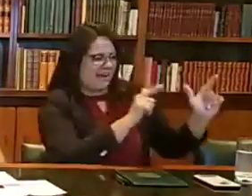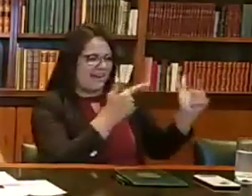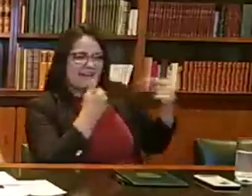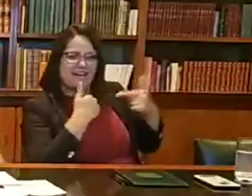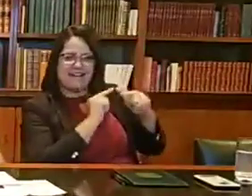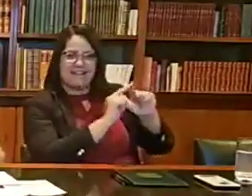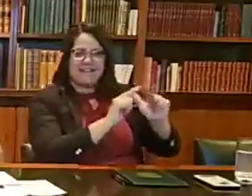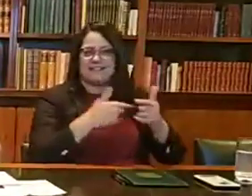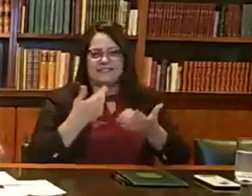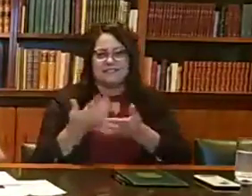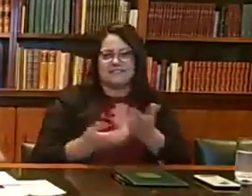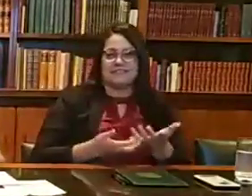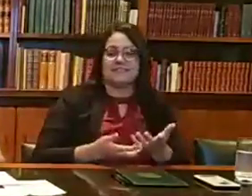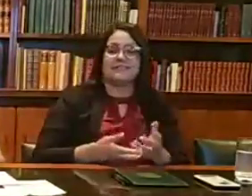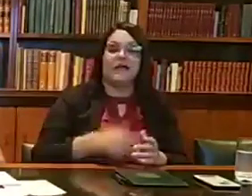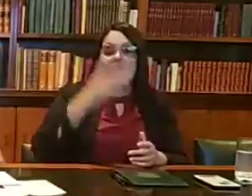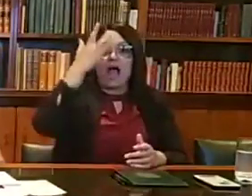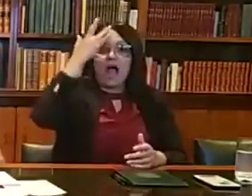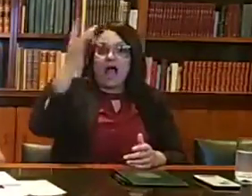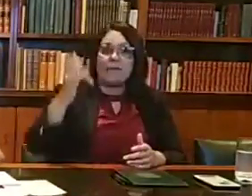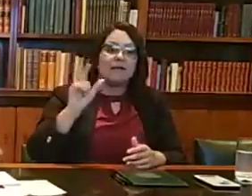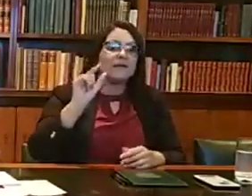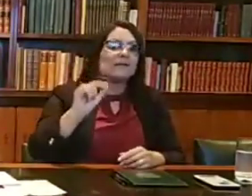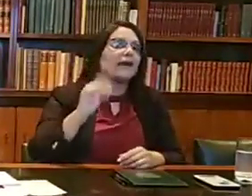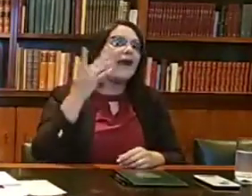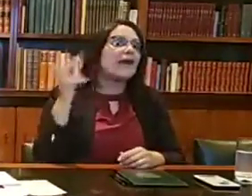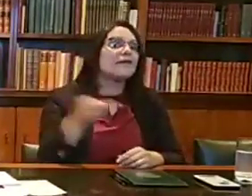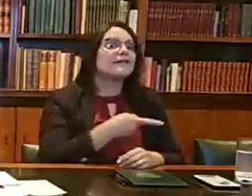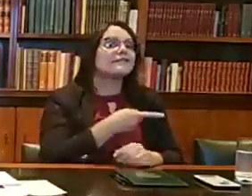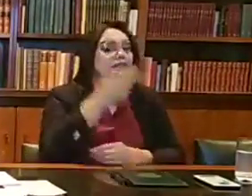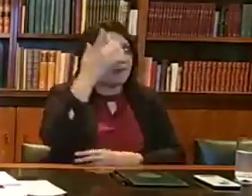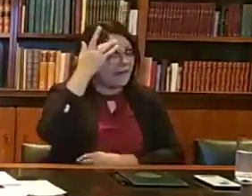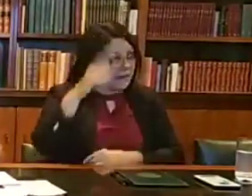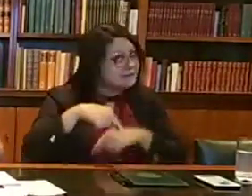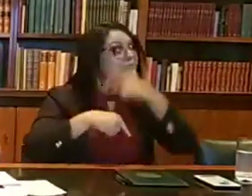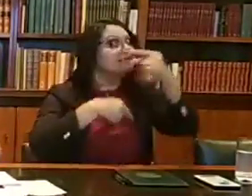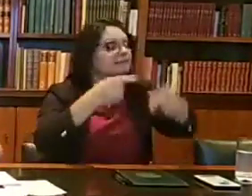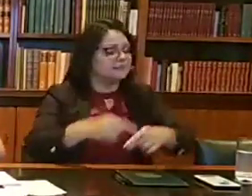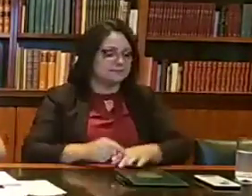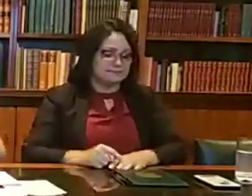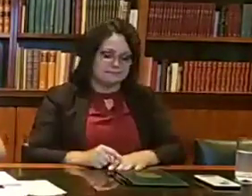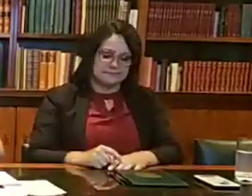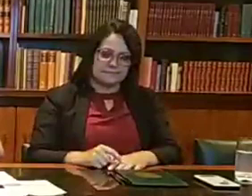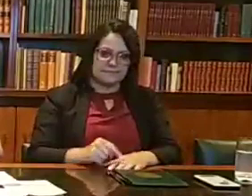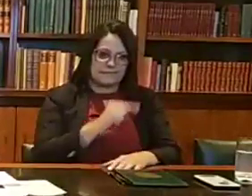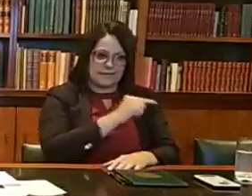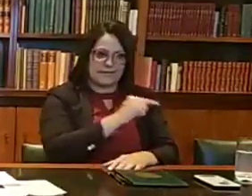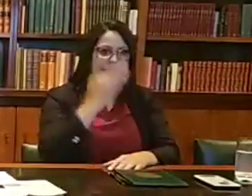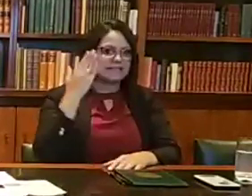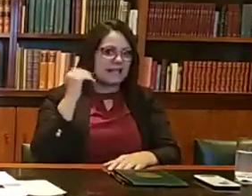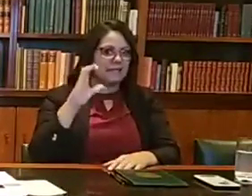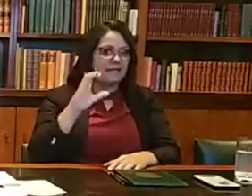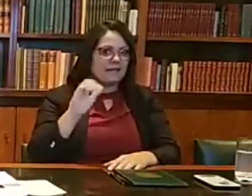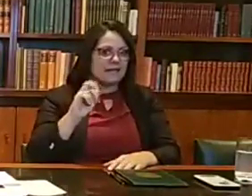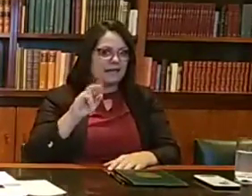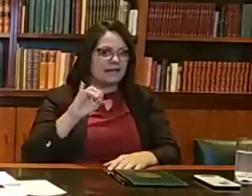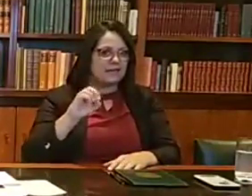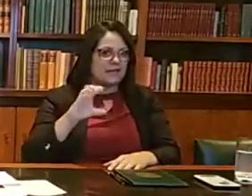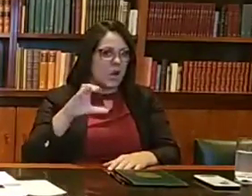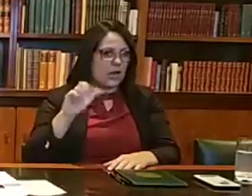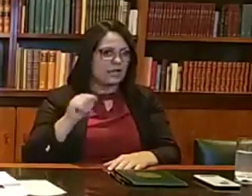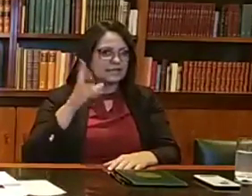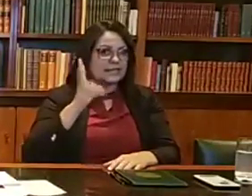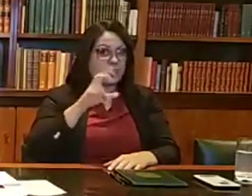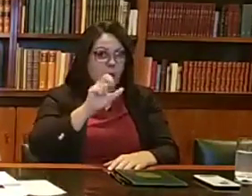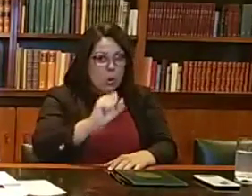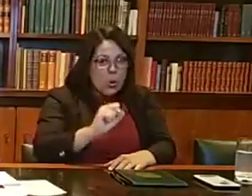etc. E no dia seguinte, o que aconteceu? Olha o que aconteceu. No dia seguinte, como o Carioca sabia que toda por volta de 8h30 eu